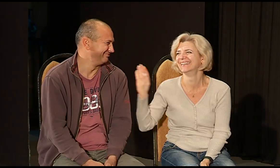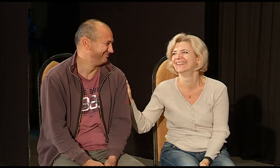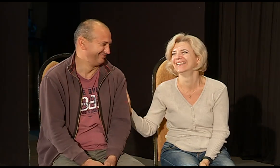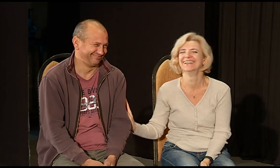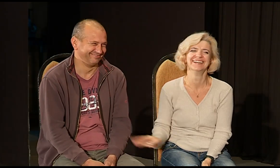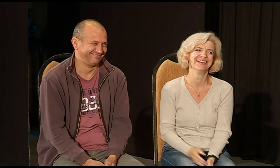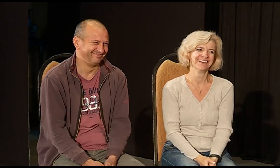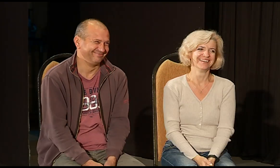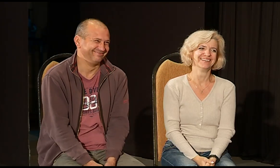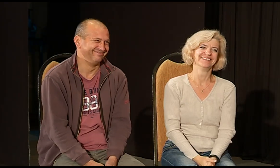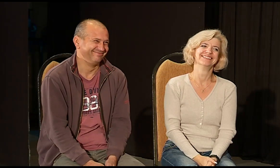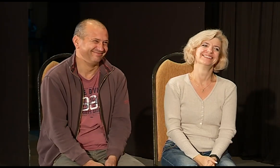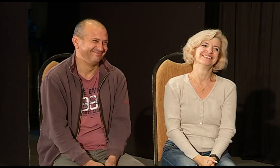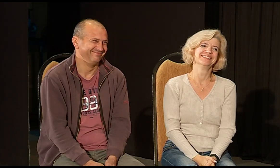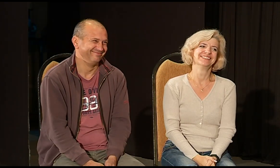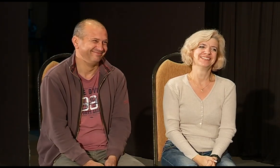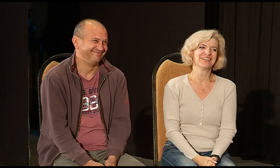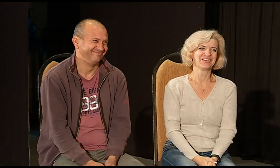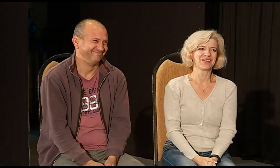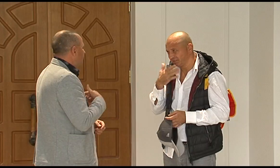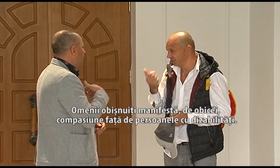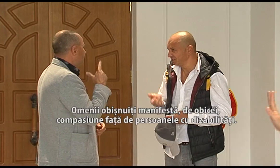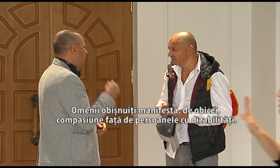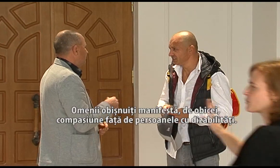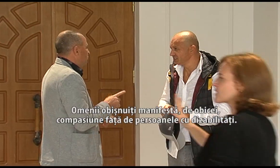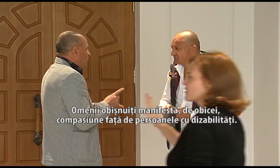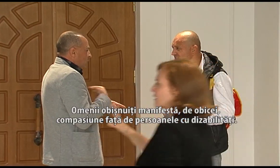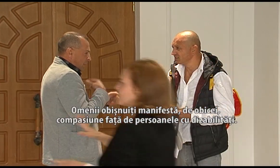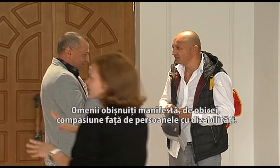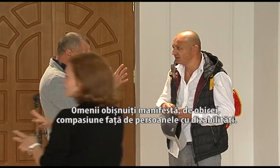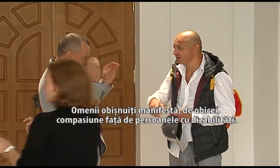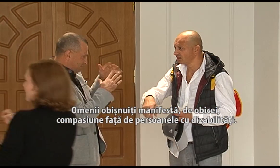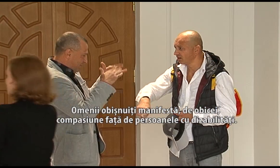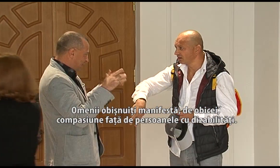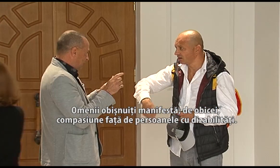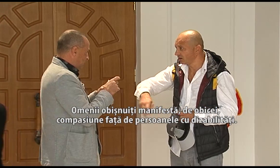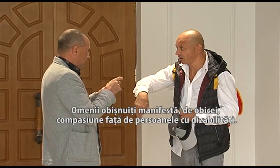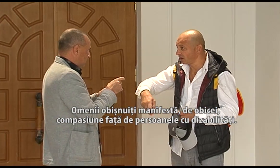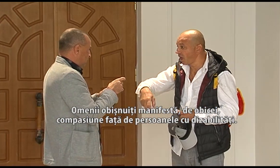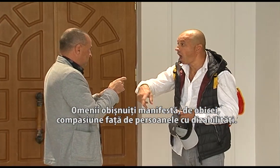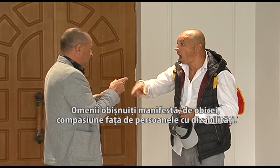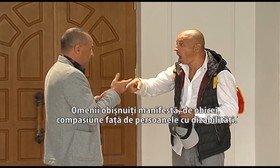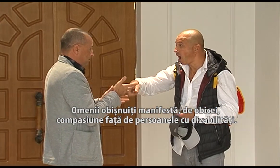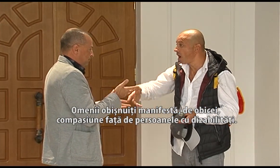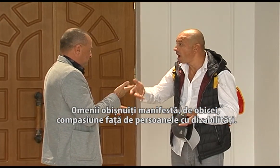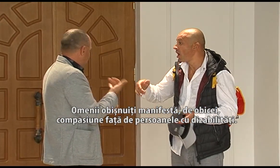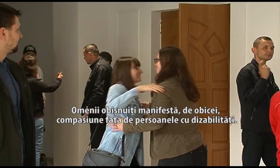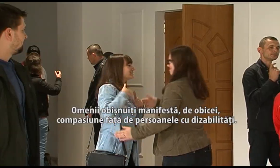țin lângă mine, măcar Ghenadis mă să țină. Oamenii obișnuiți manifestă de obicei compasiune față de persoanele